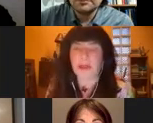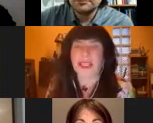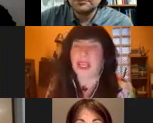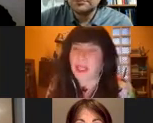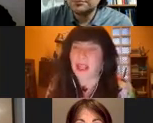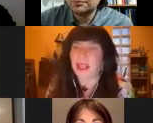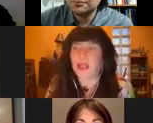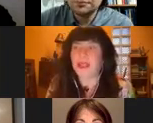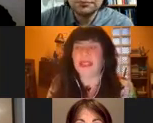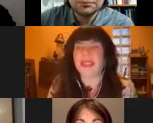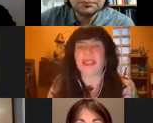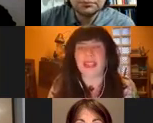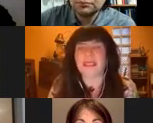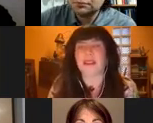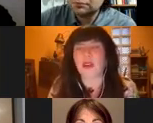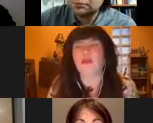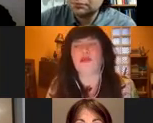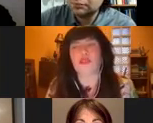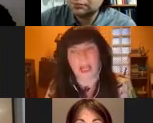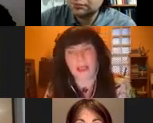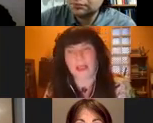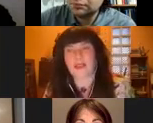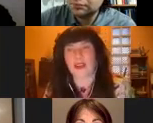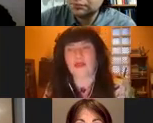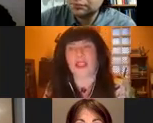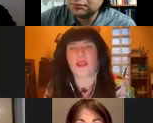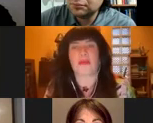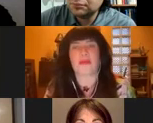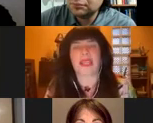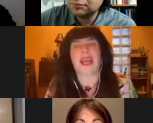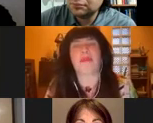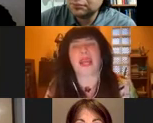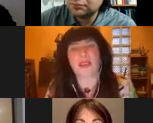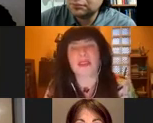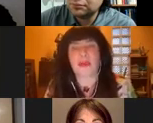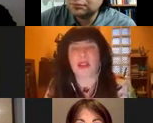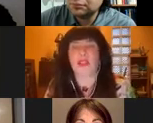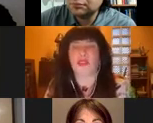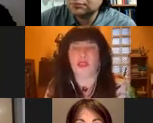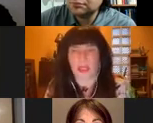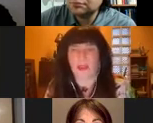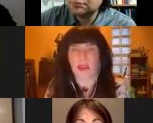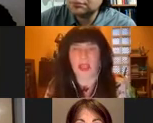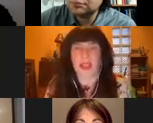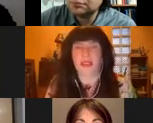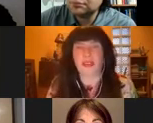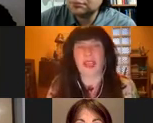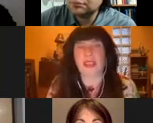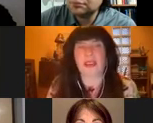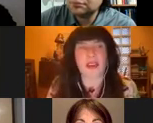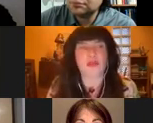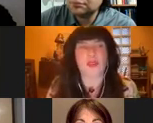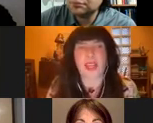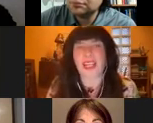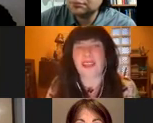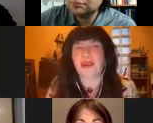descripción gramatical de la lengua de señas desde la sistémico-funcional. Son resultados que emergen aplicando ese marco metodológico. En todos